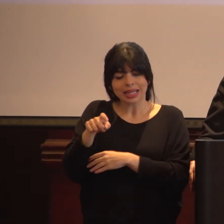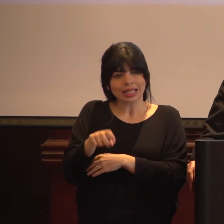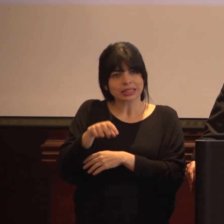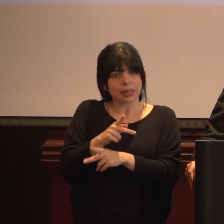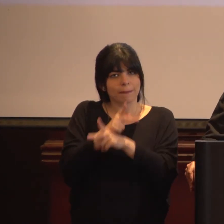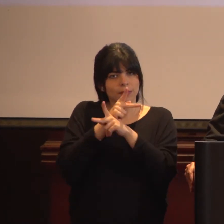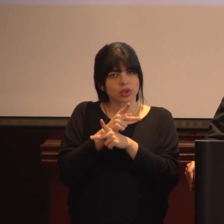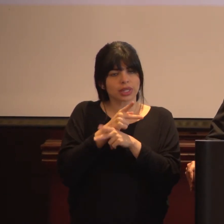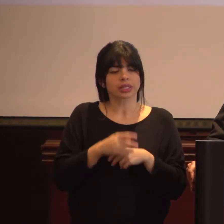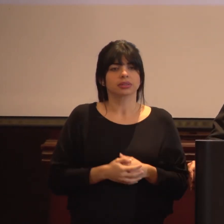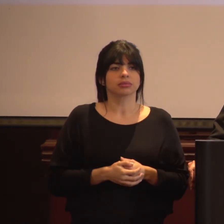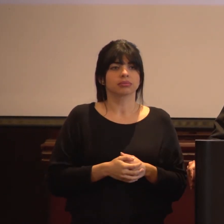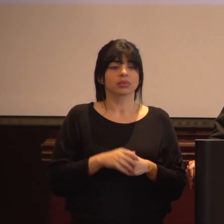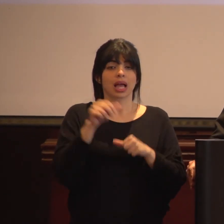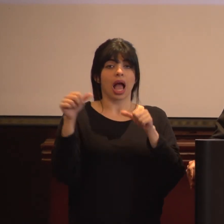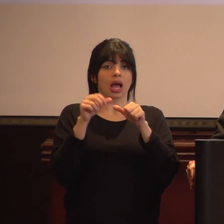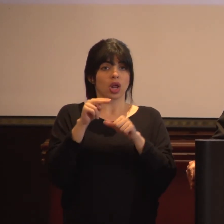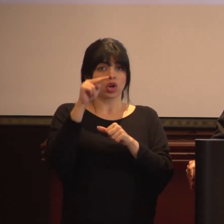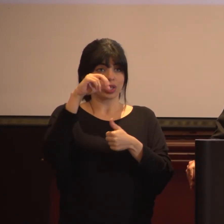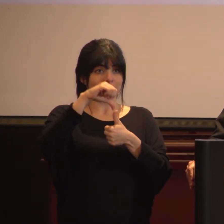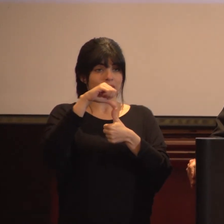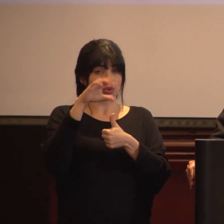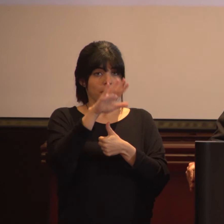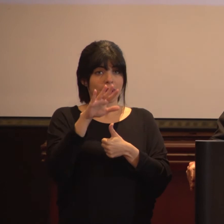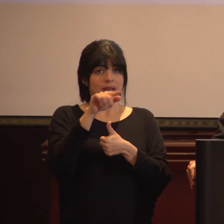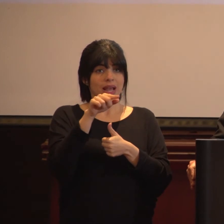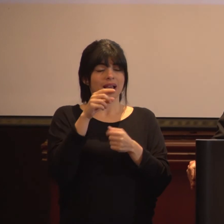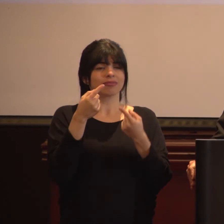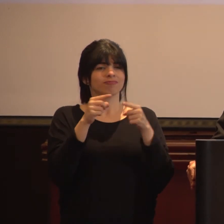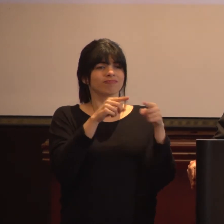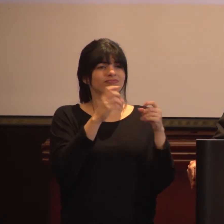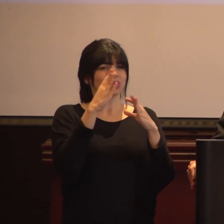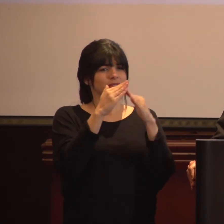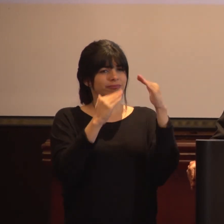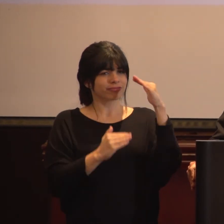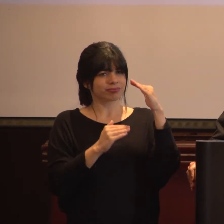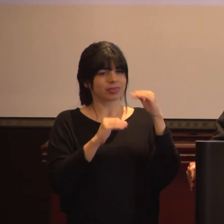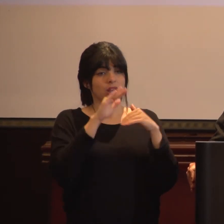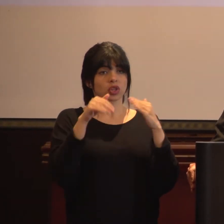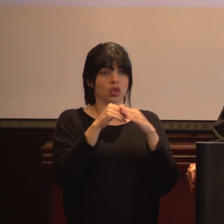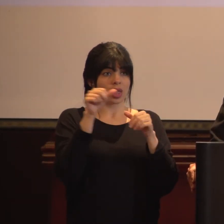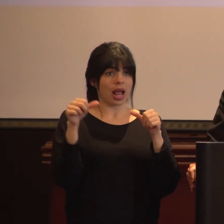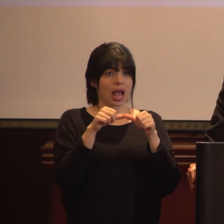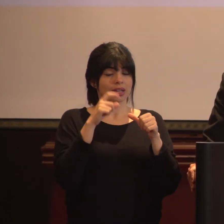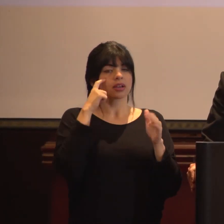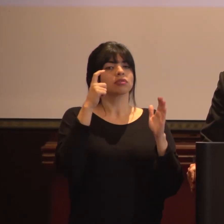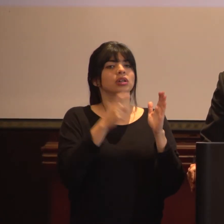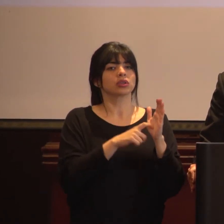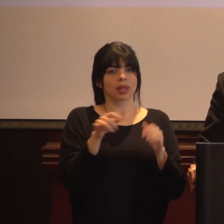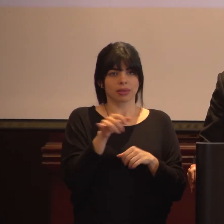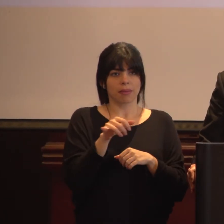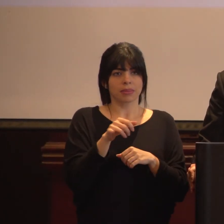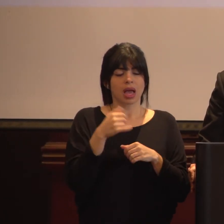de protección en el Triángulo norte de Centroamérica en la incidencia de la desigualdad en la región reconociendo simultáneamente